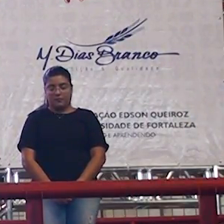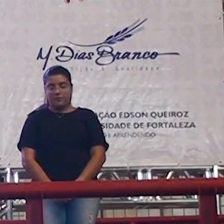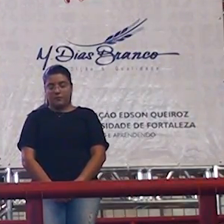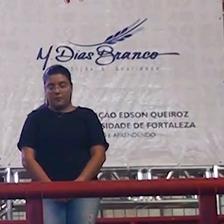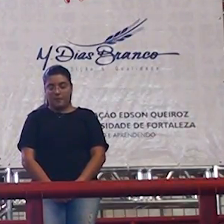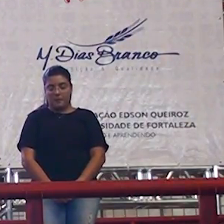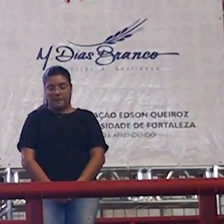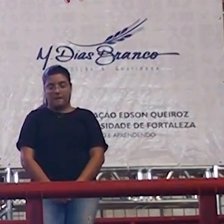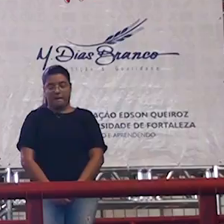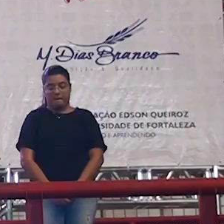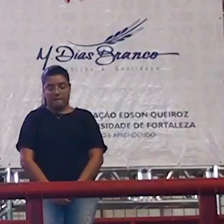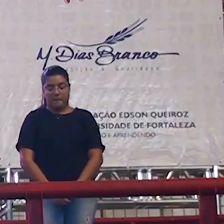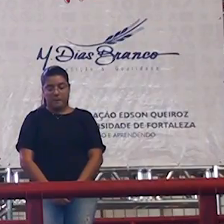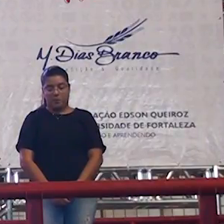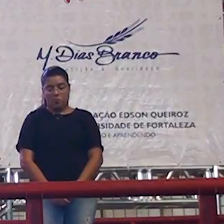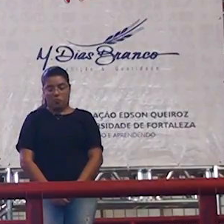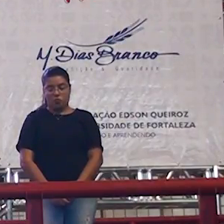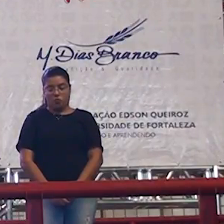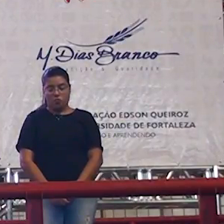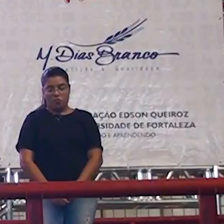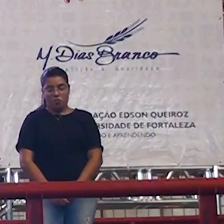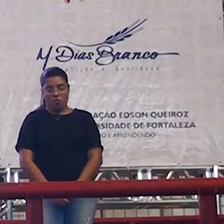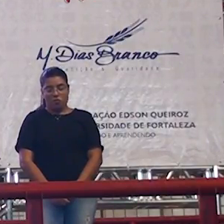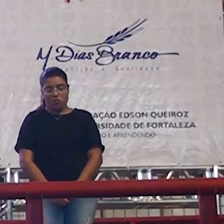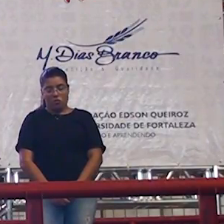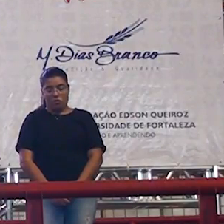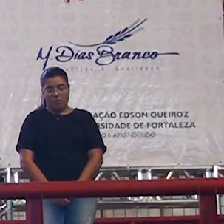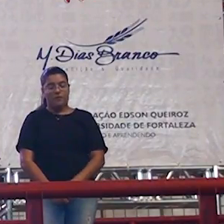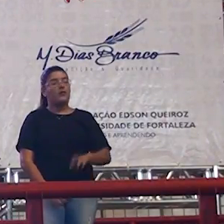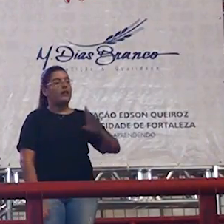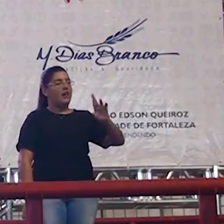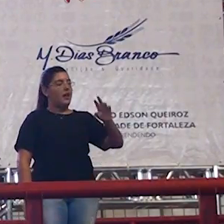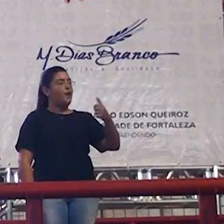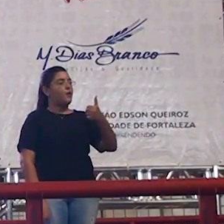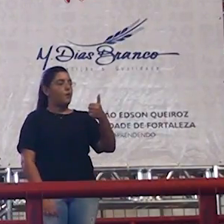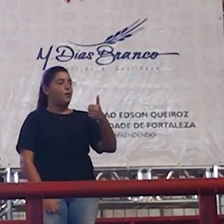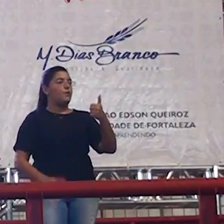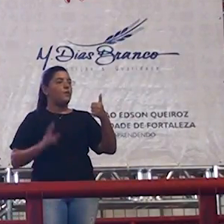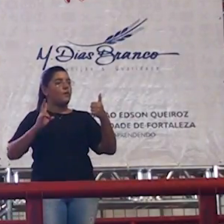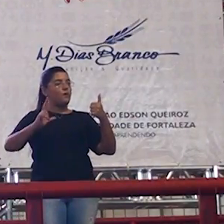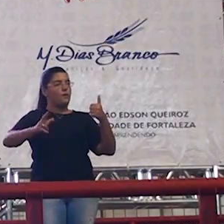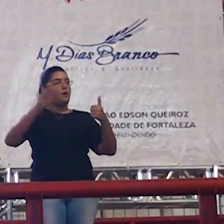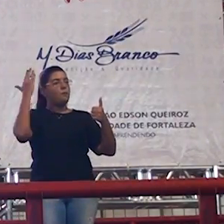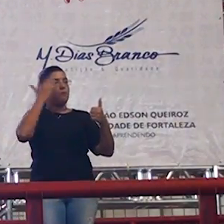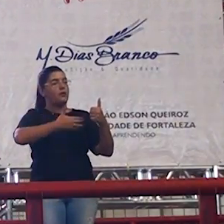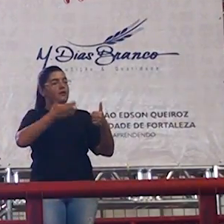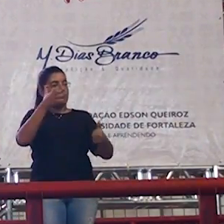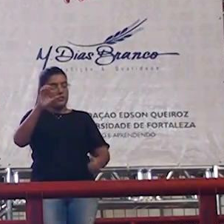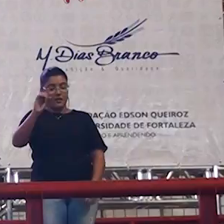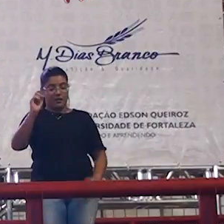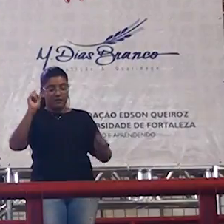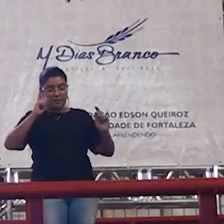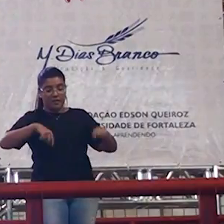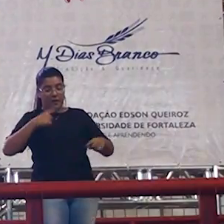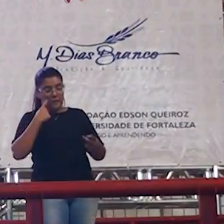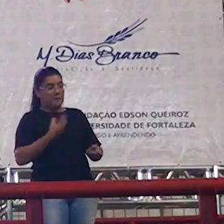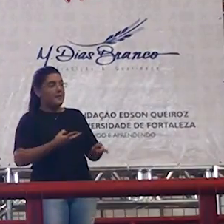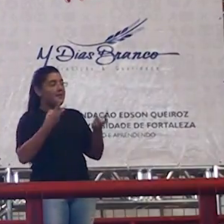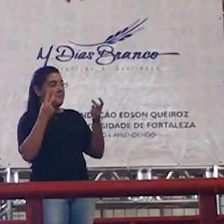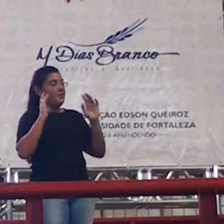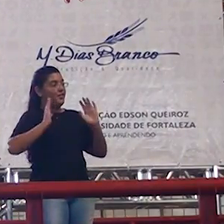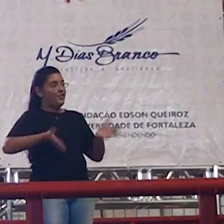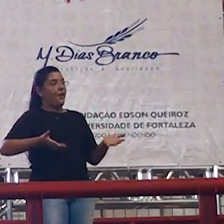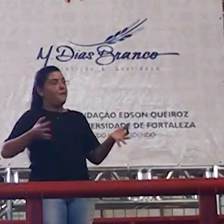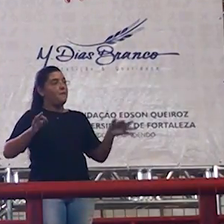20. E aí eu comprovo que o R1 é igual a 10. Que nem precisava, só em olhar já sabia que era 10.